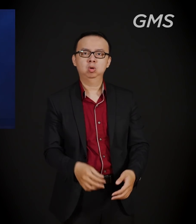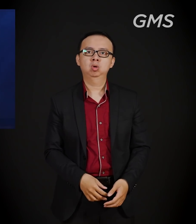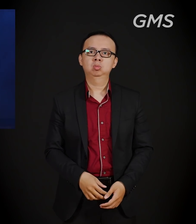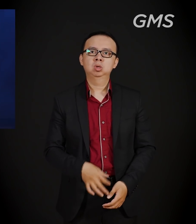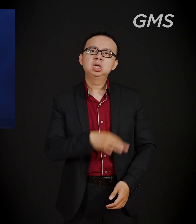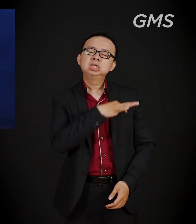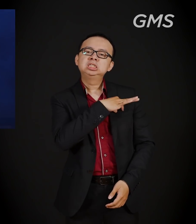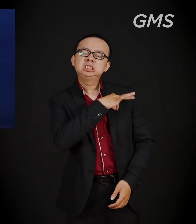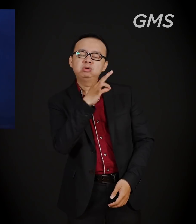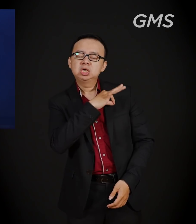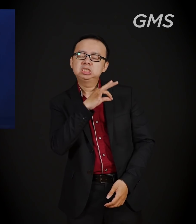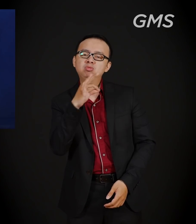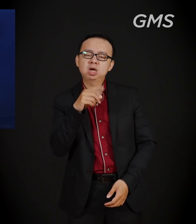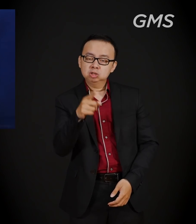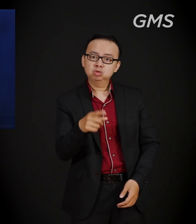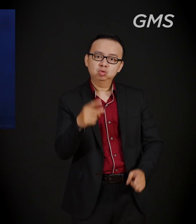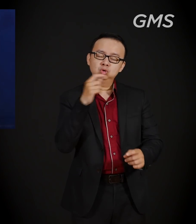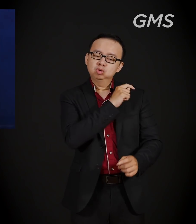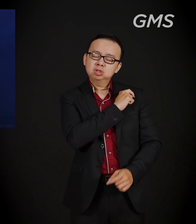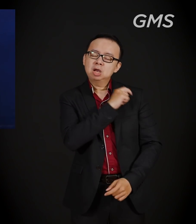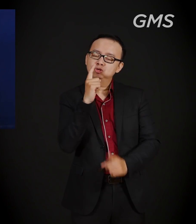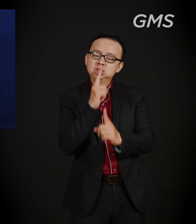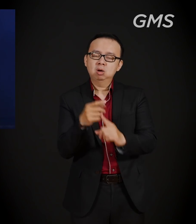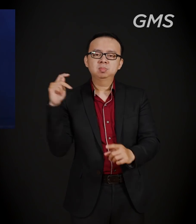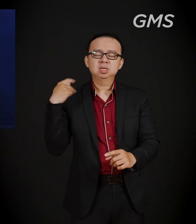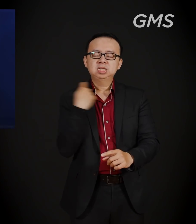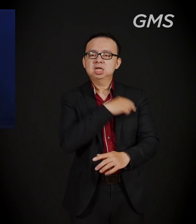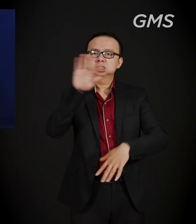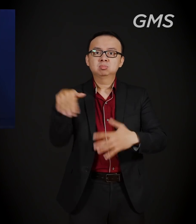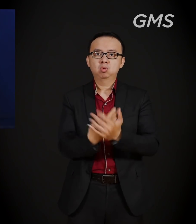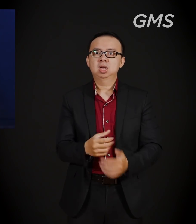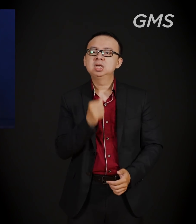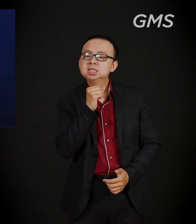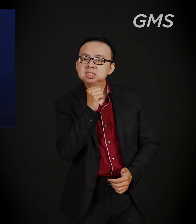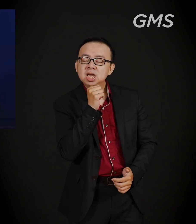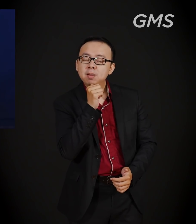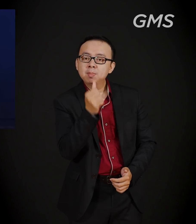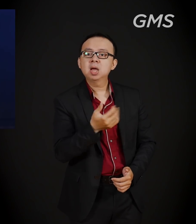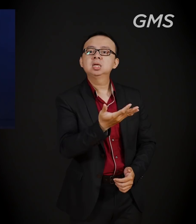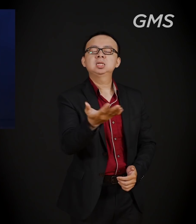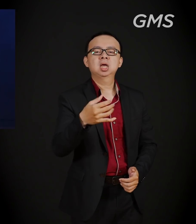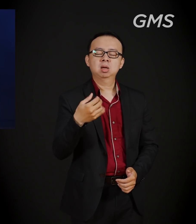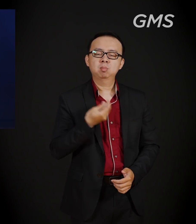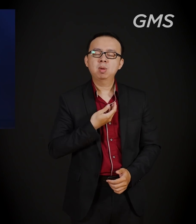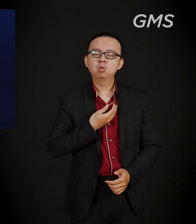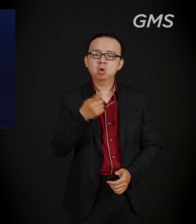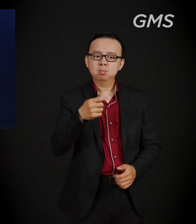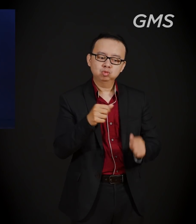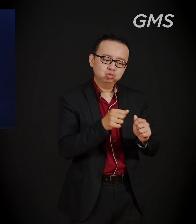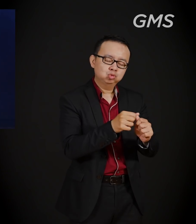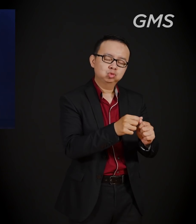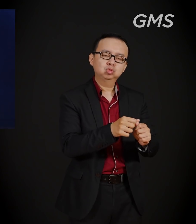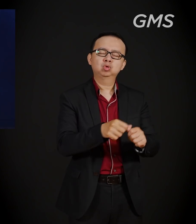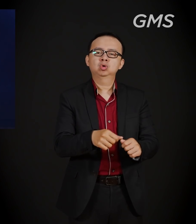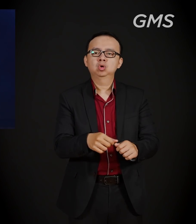Jiwa-jiwa yang terhilang adalah tanggung jawab kita semuanya. Siapa yang Anda rindu tuntun pada Kristus tahun ini?